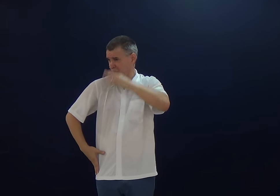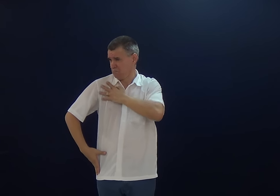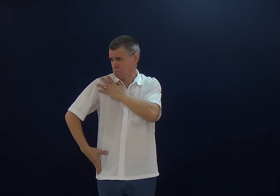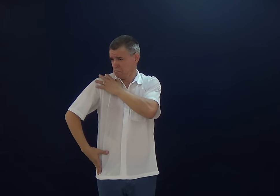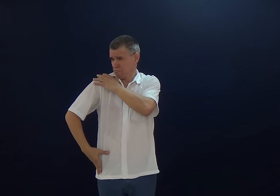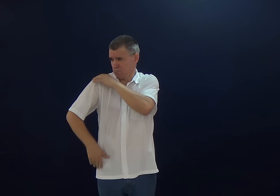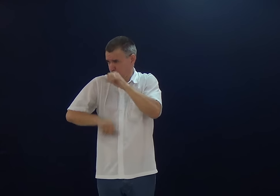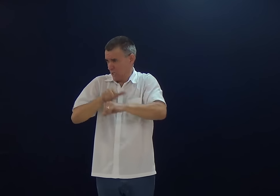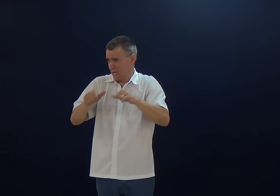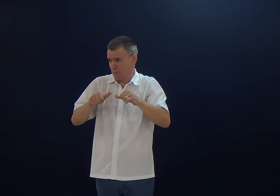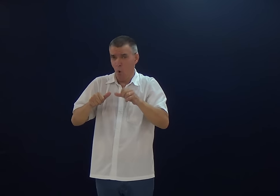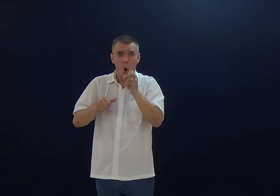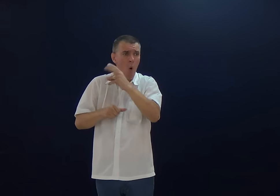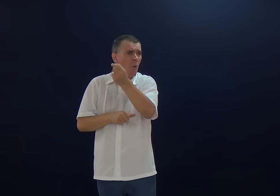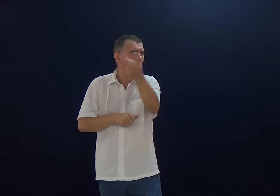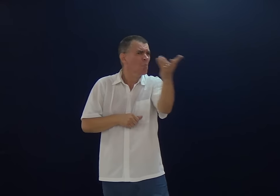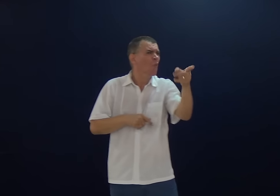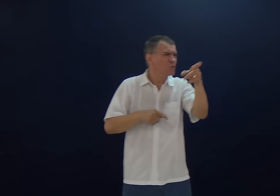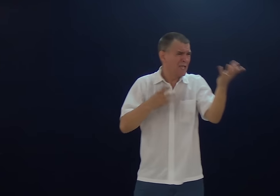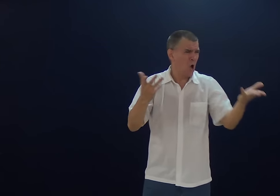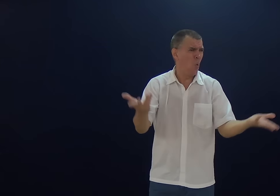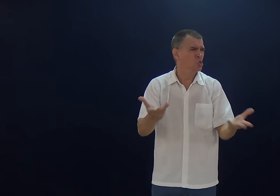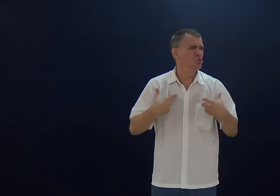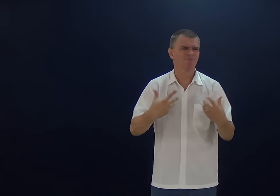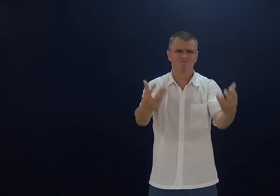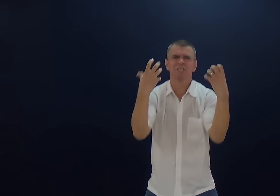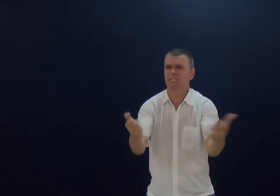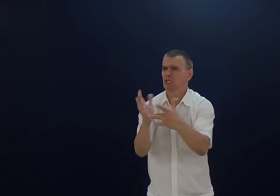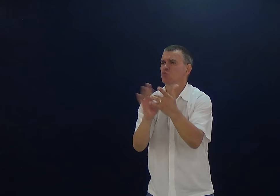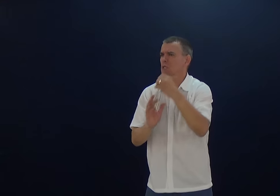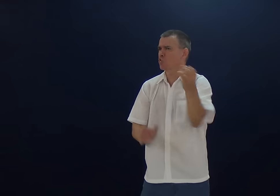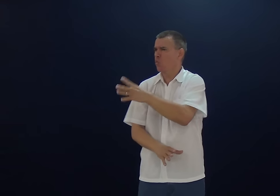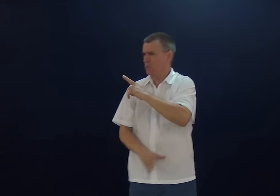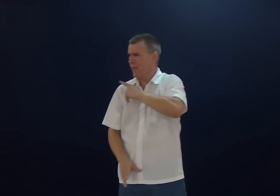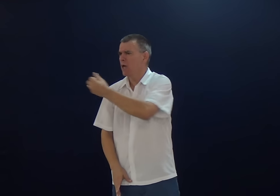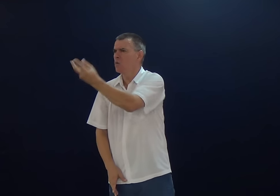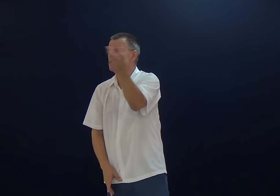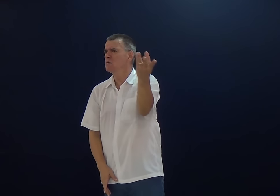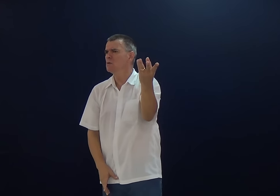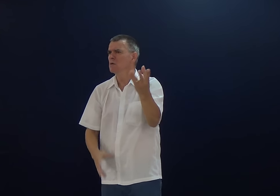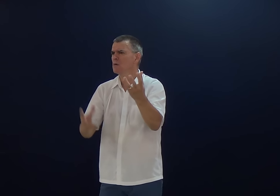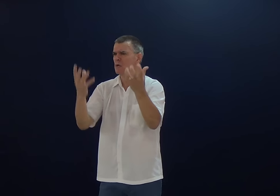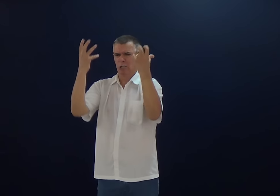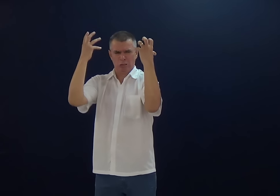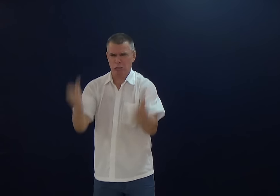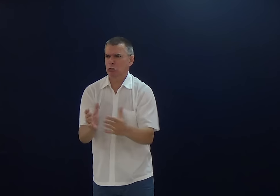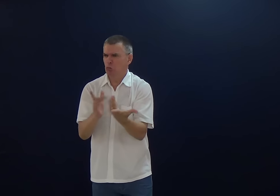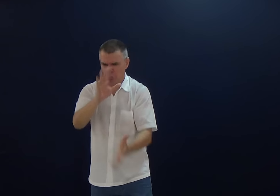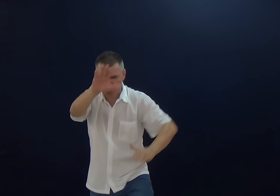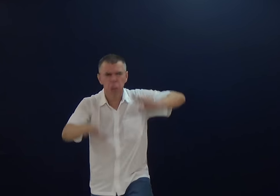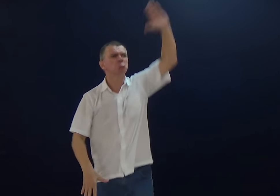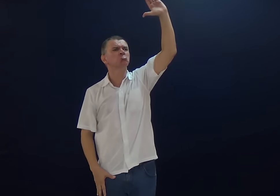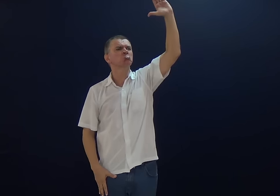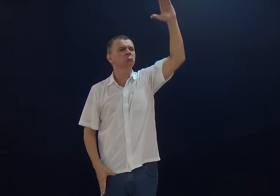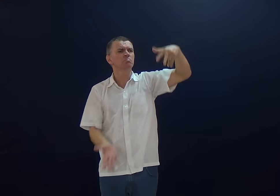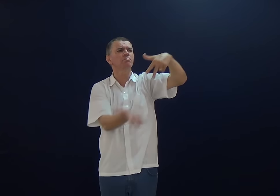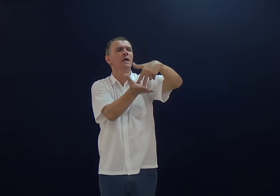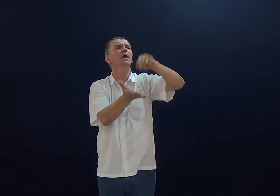quer ser um saudado do senhor ou você quer quem que uma pessoa nova que tá aqui que hoje não eu